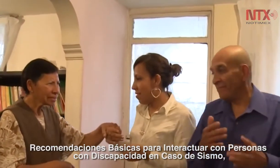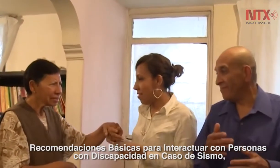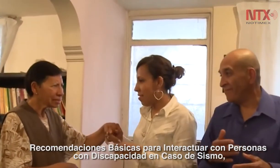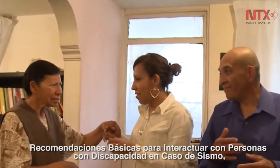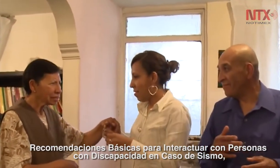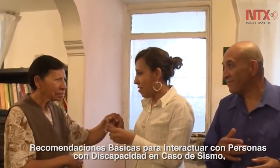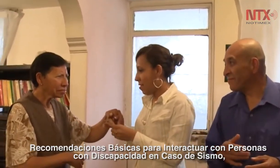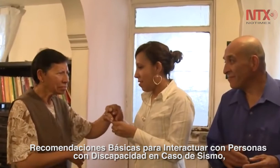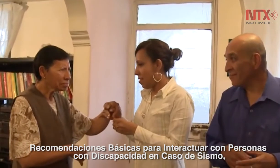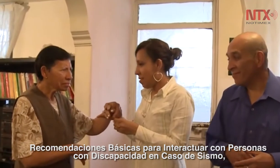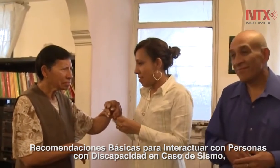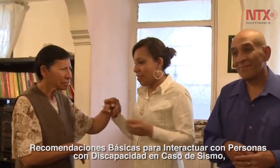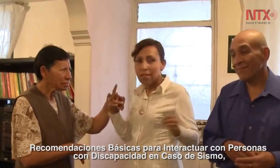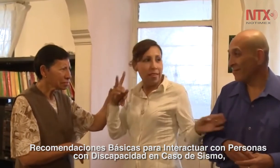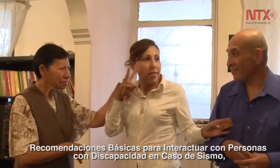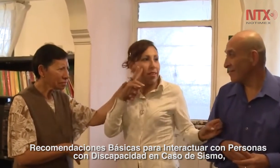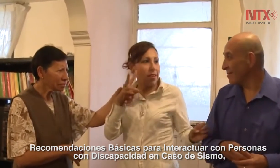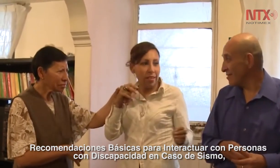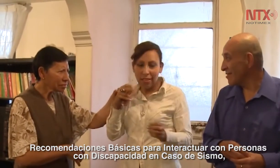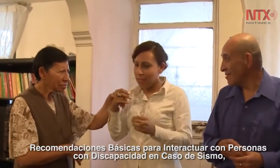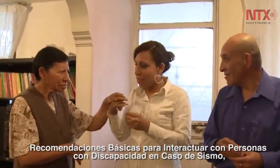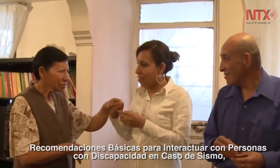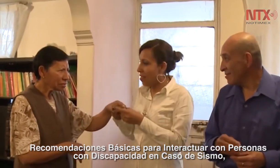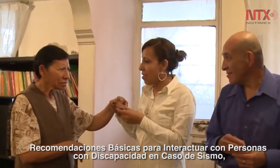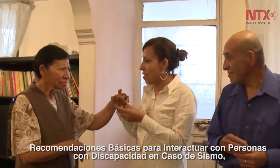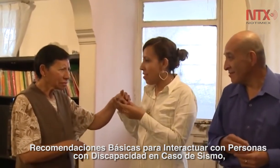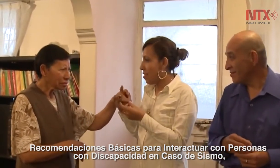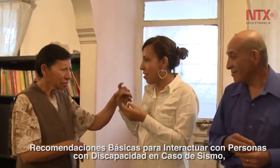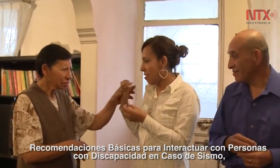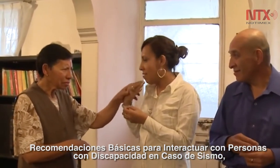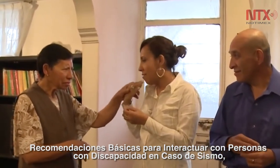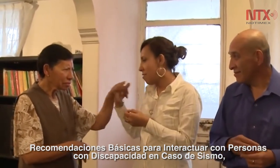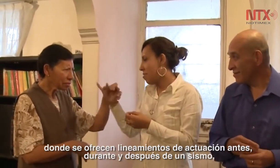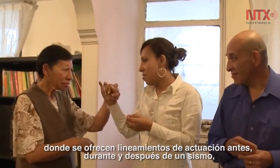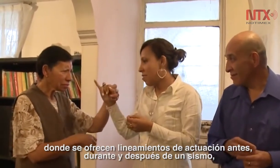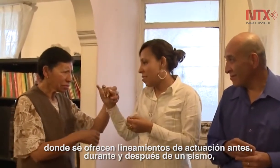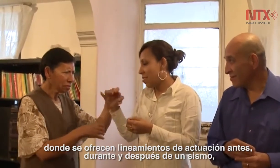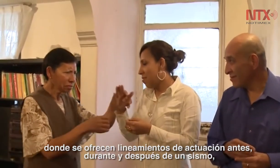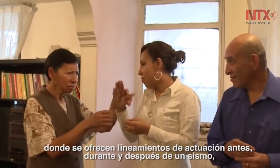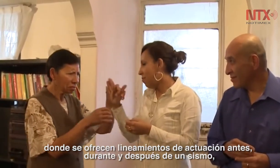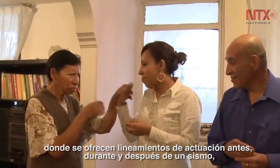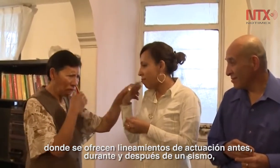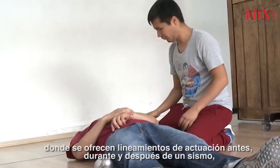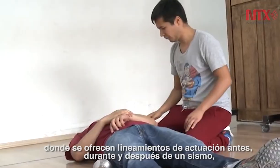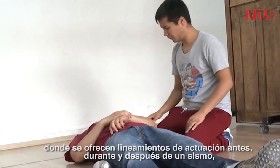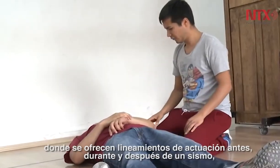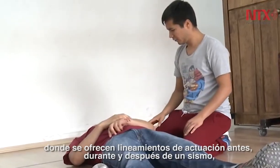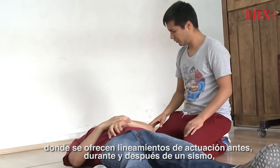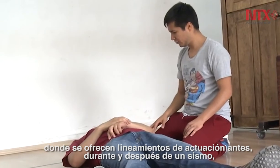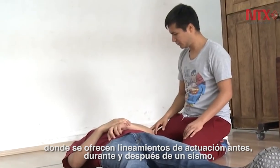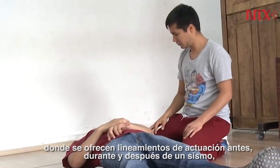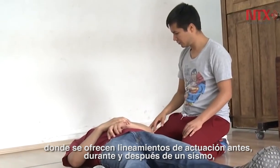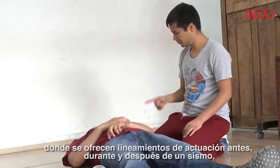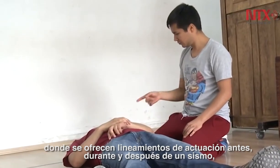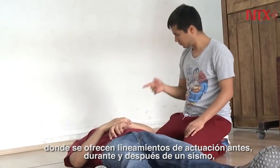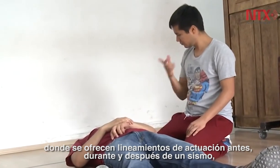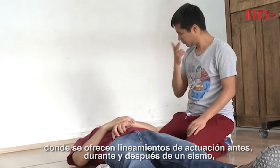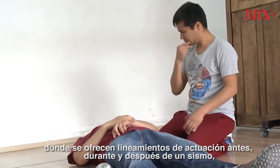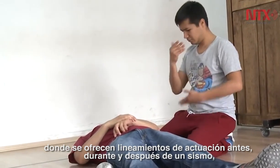básicas para interactuar con personas con discapacidad en caso de sismo, donde se ofrecen lineamientos de actuación antes, durante y después de un